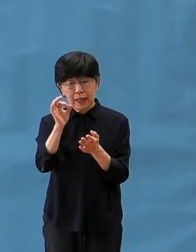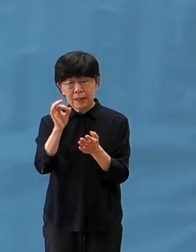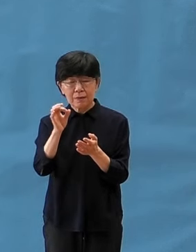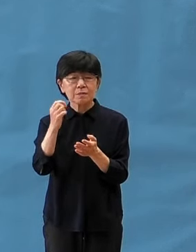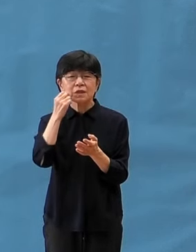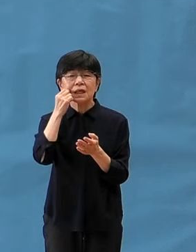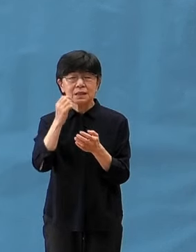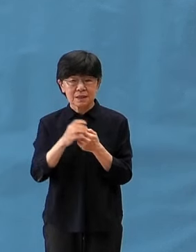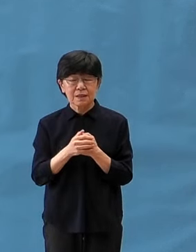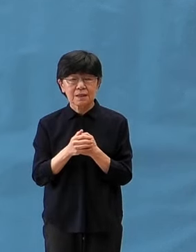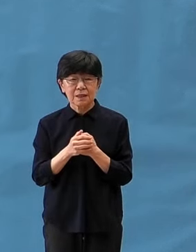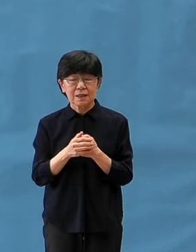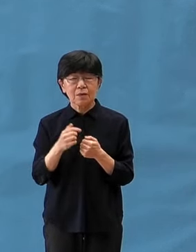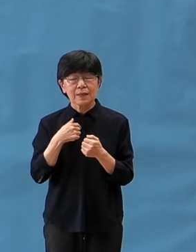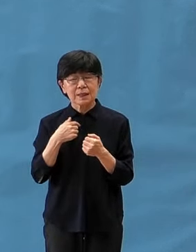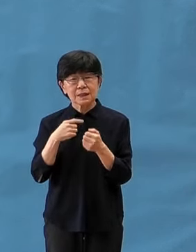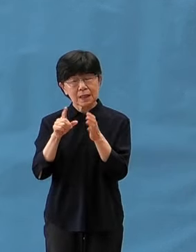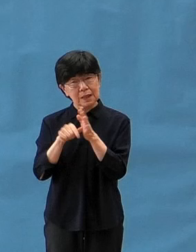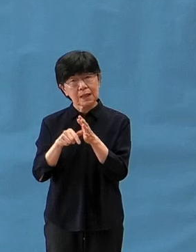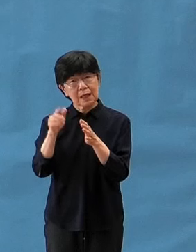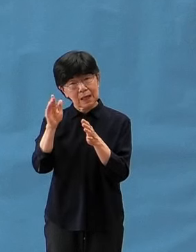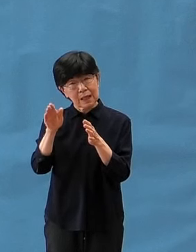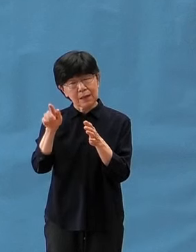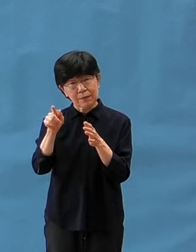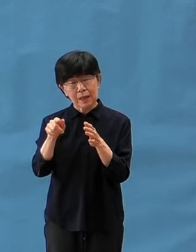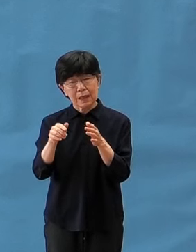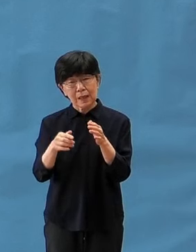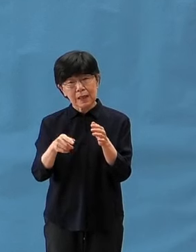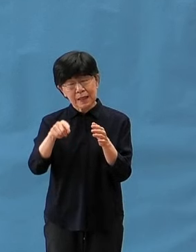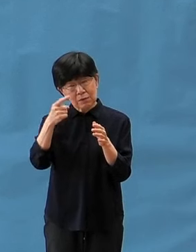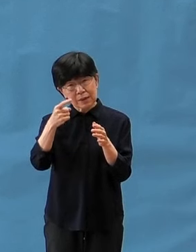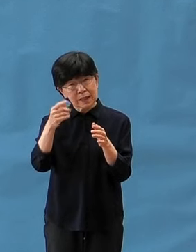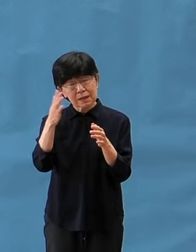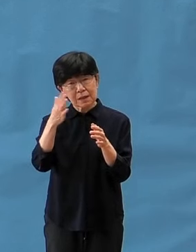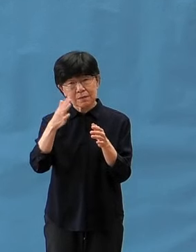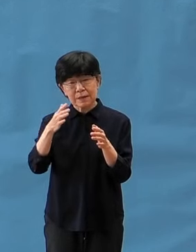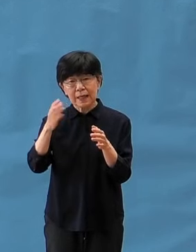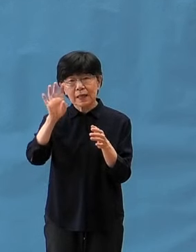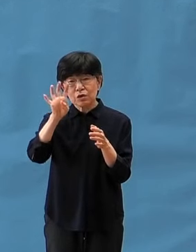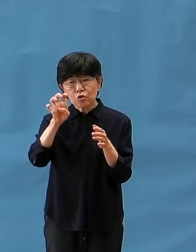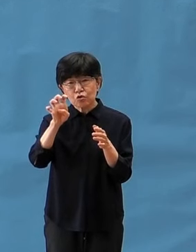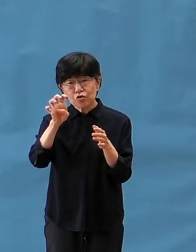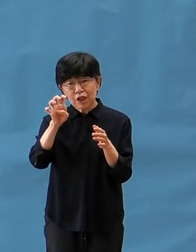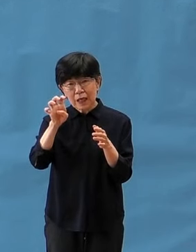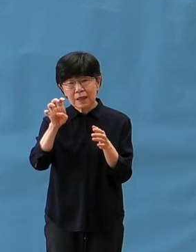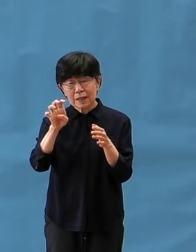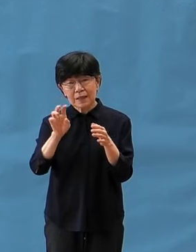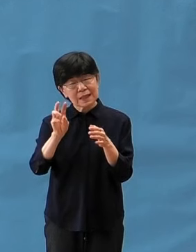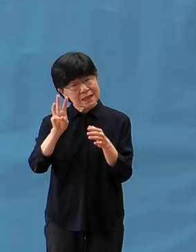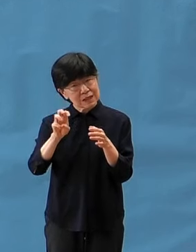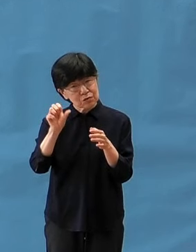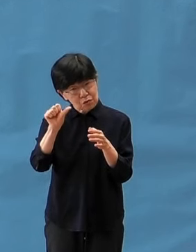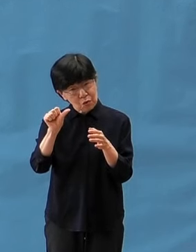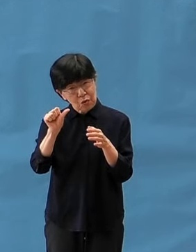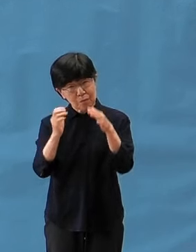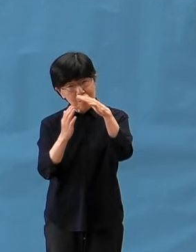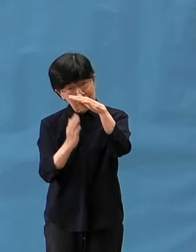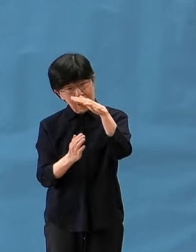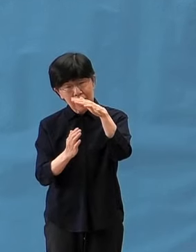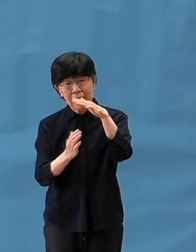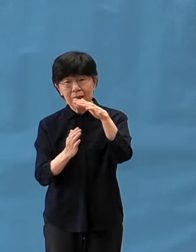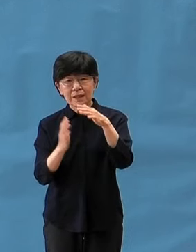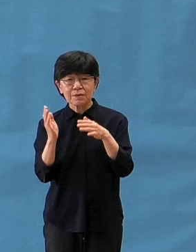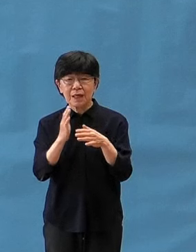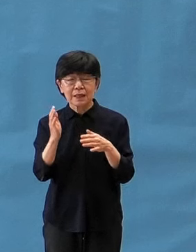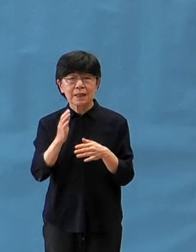ので、私からすると、あれは満点が40点だったんだと思って、35点ぐらいの出来だったのかなと。いう